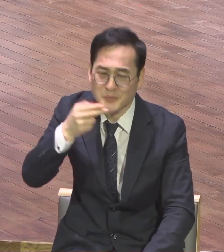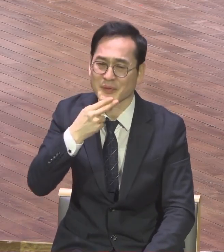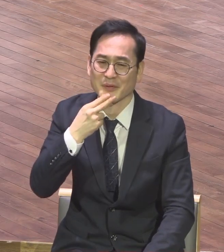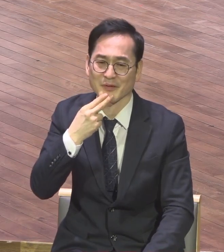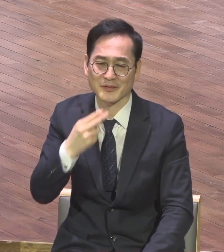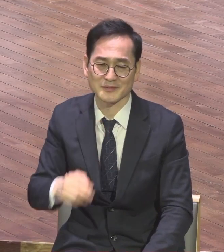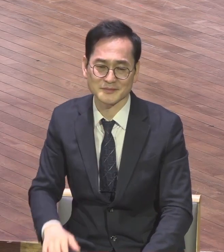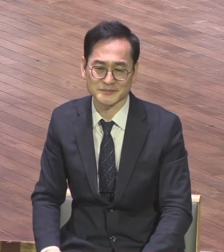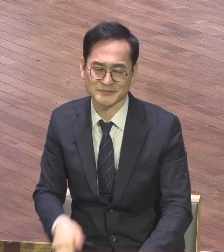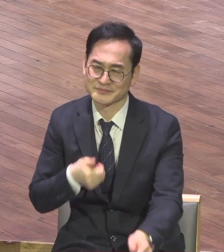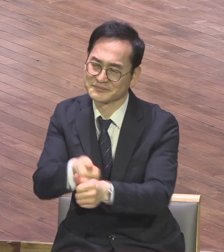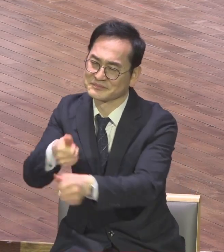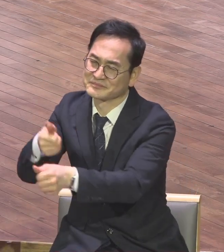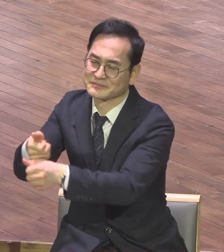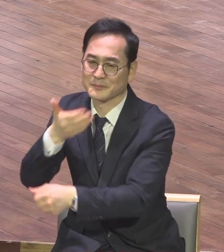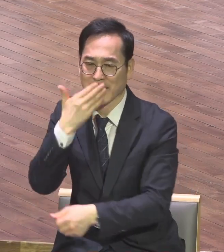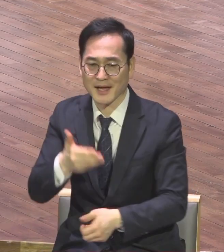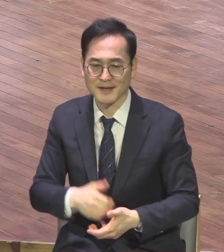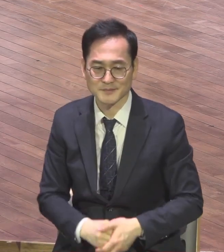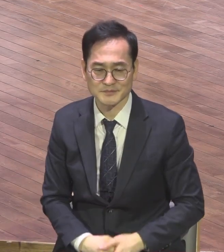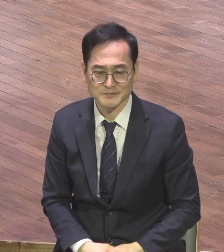에블레냐 나비냐.